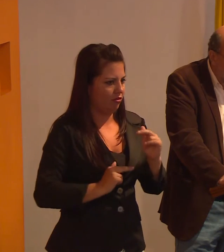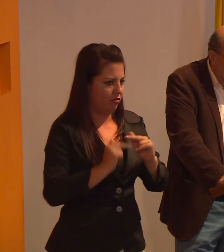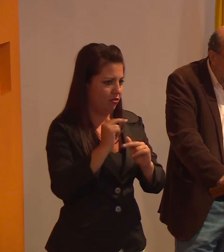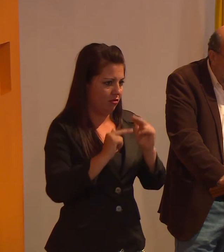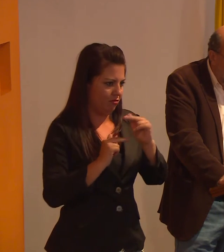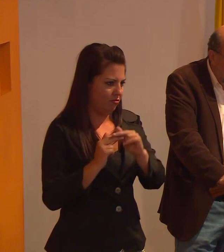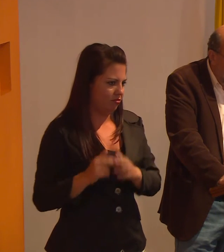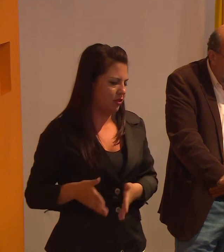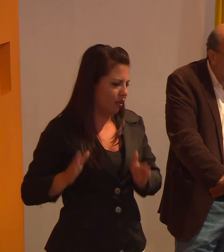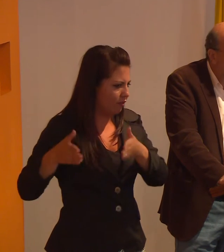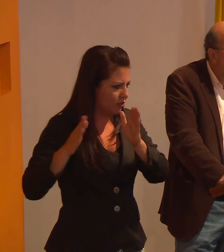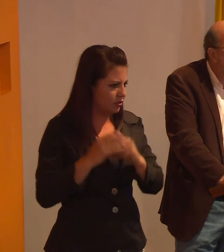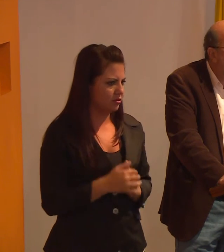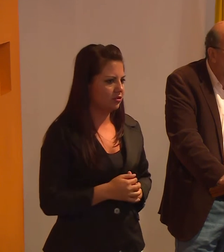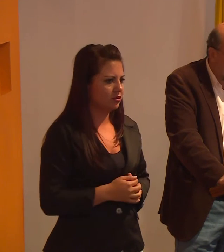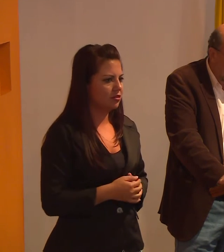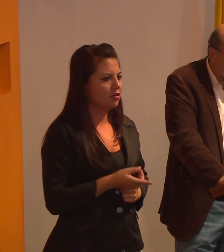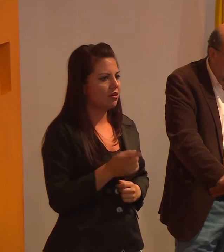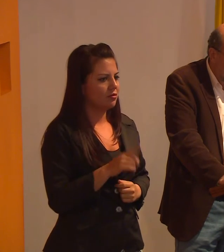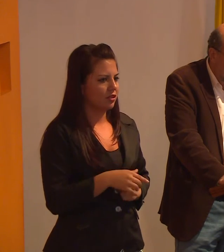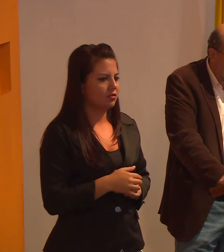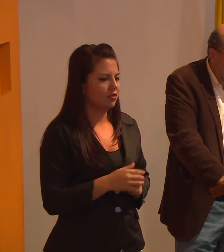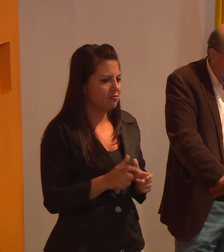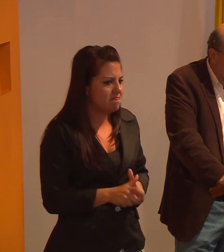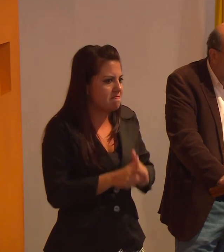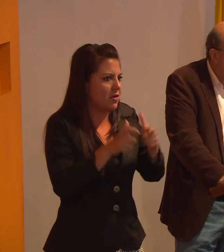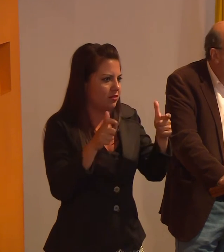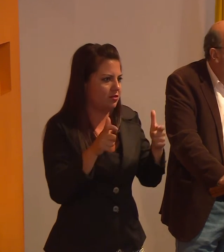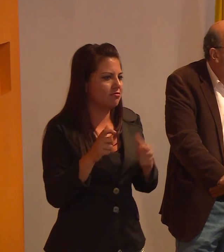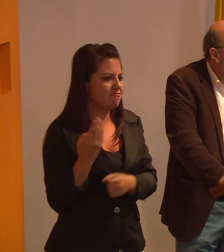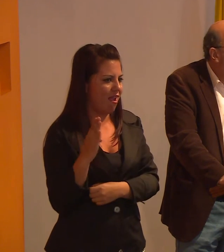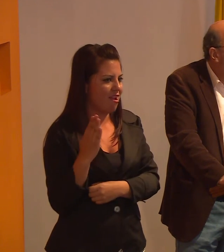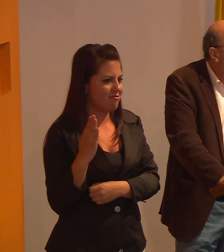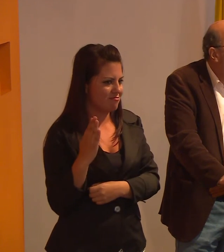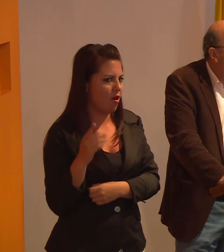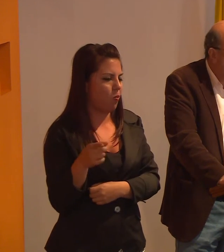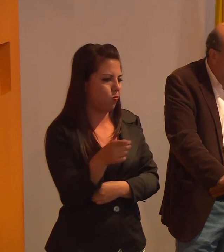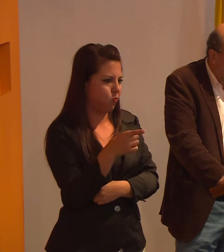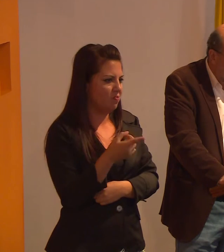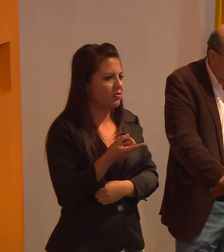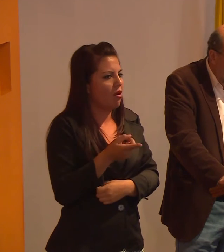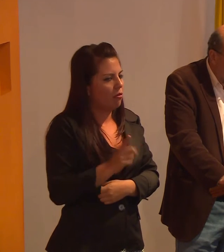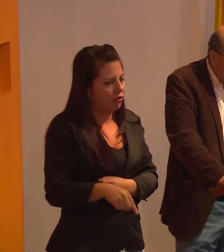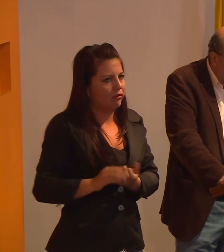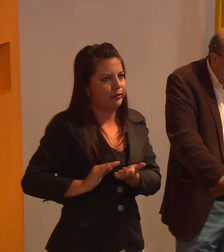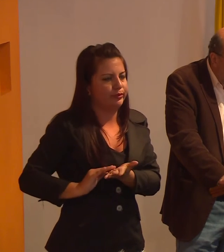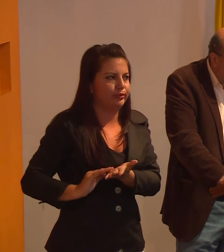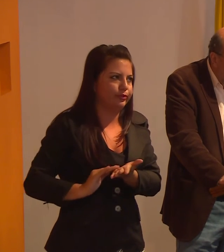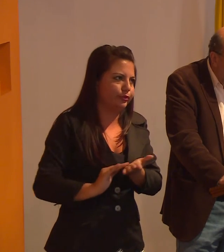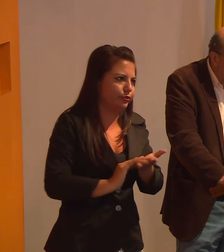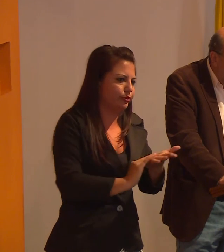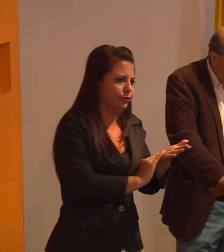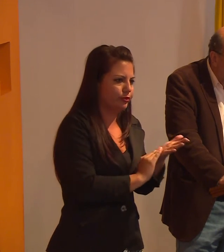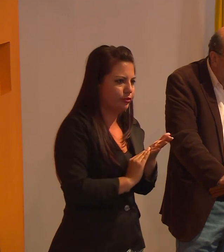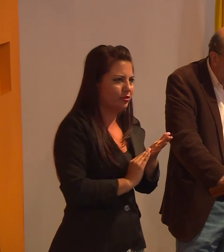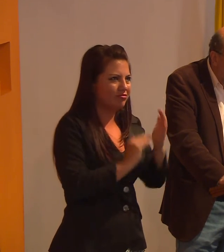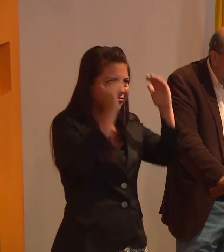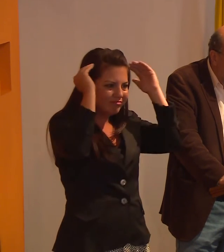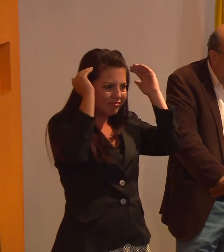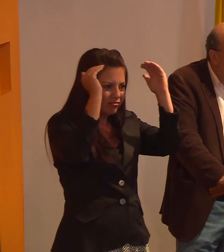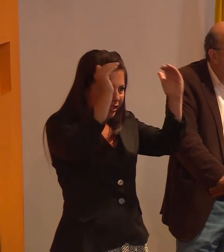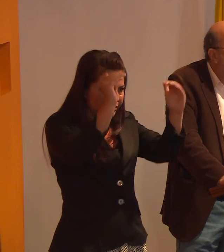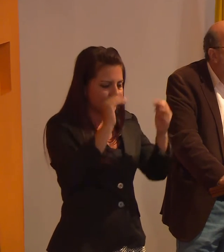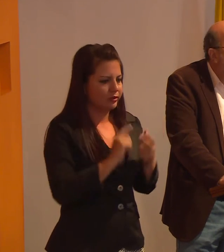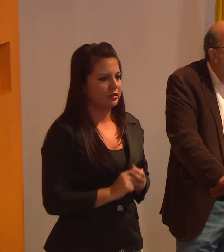Aumentamos la disposición de baterías sanitarias, reparamos cubiertas, intervenimos